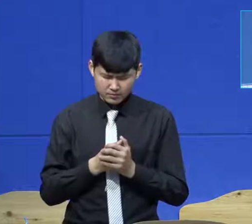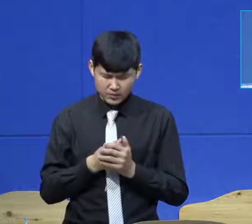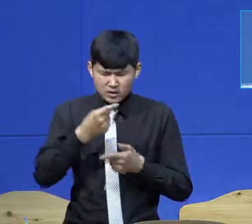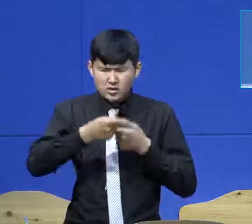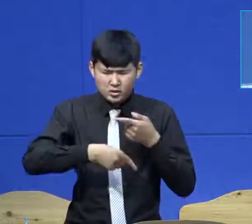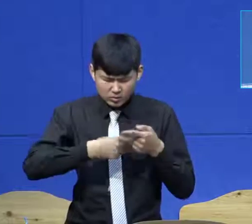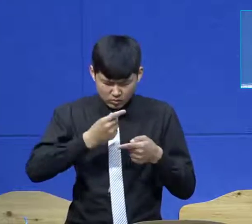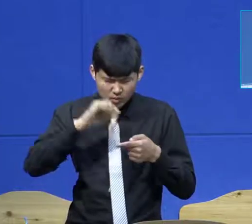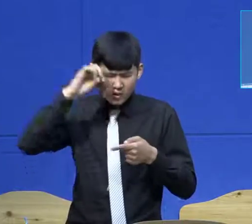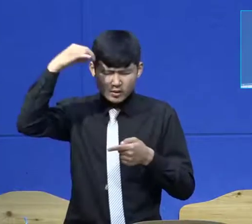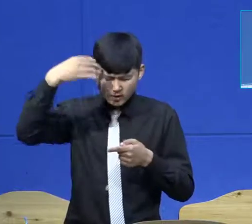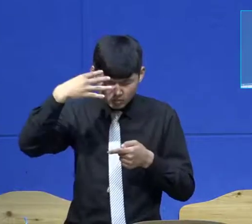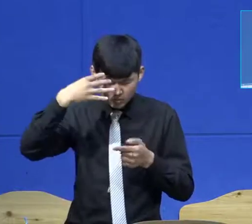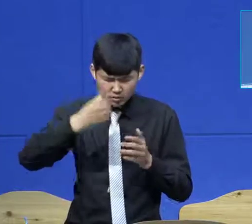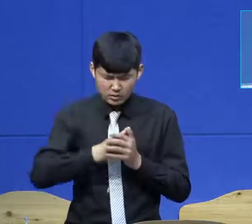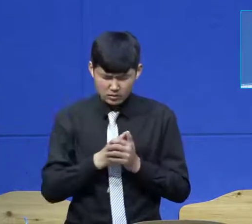илүү нэг үйлсэл